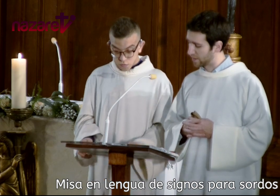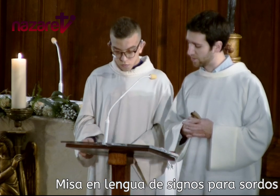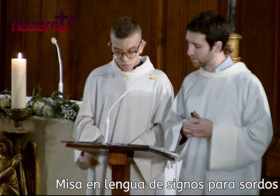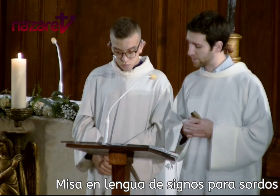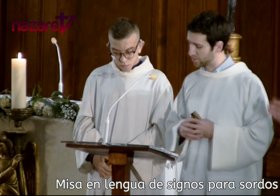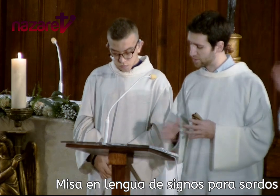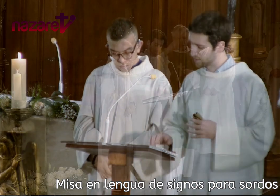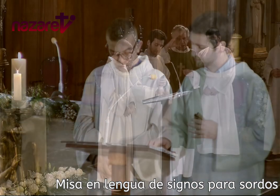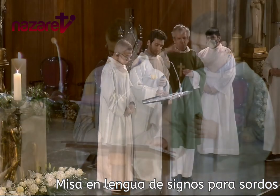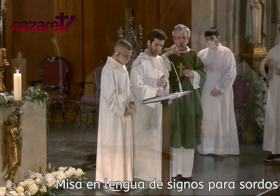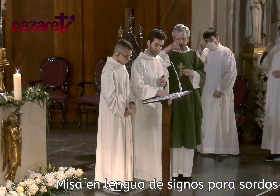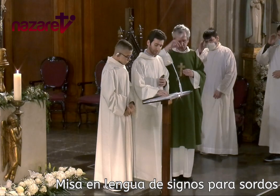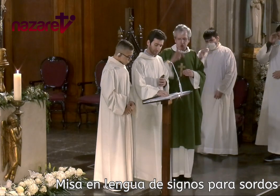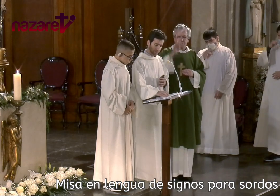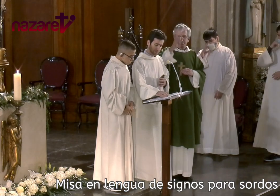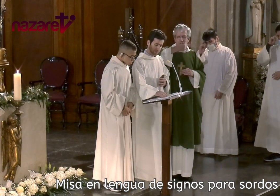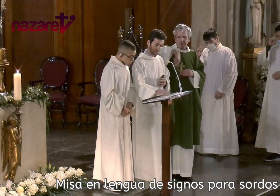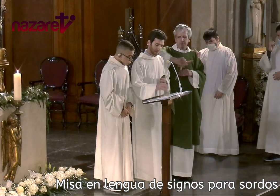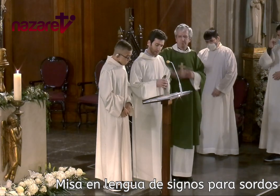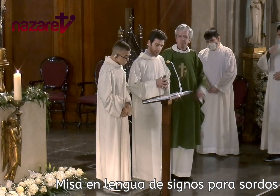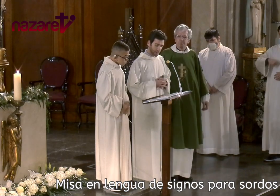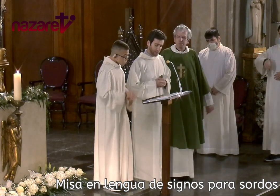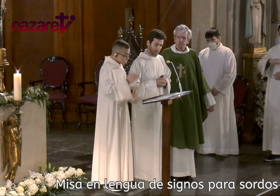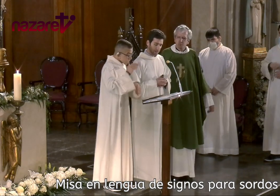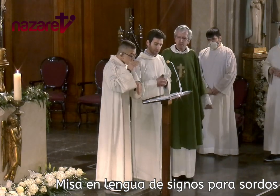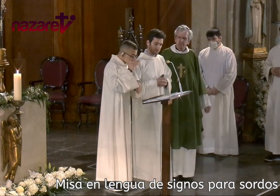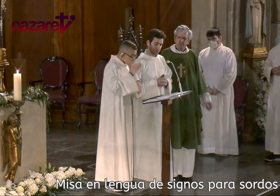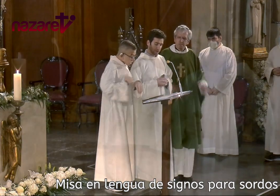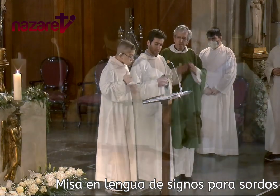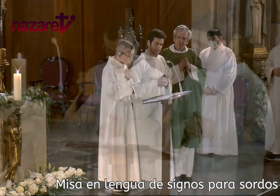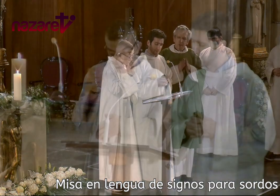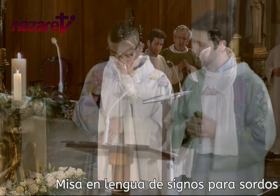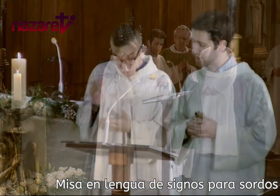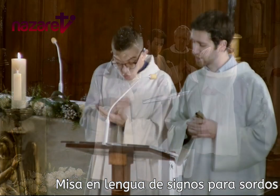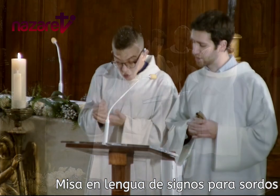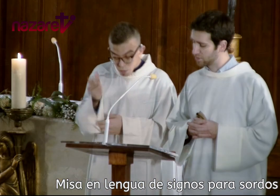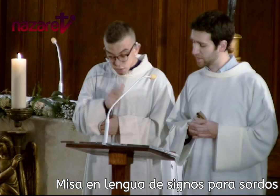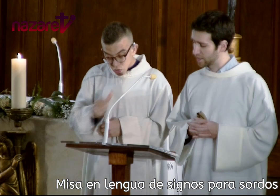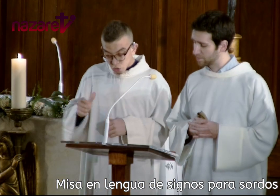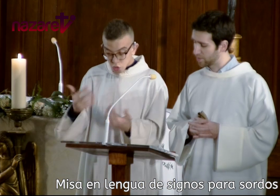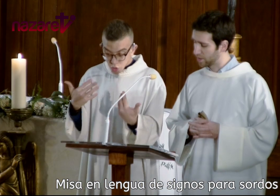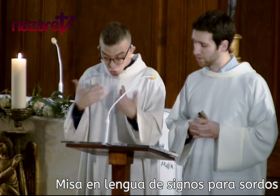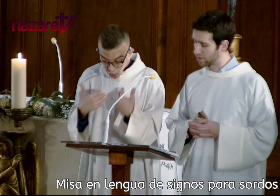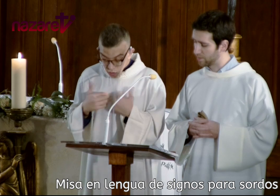oremos escúchanos padre por todas las personas que sufren por el coronavirus